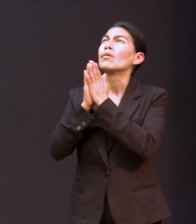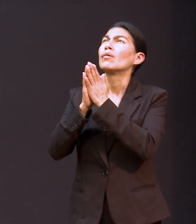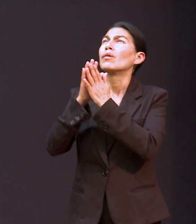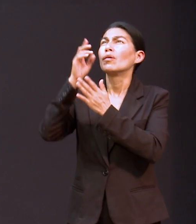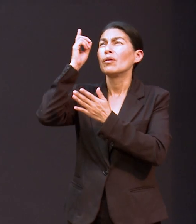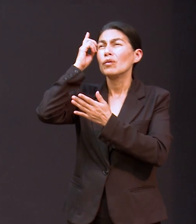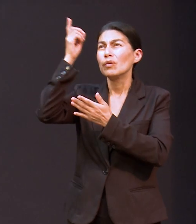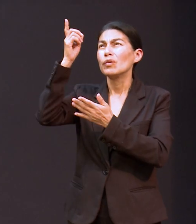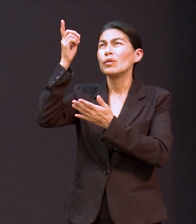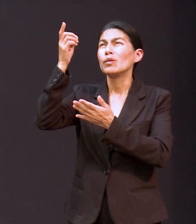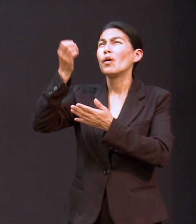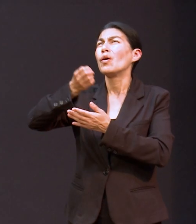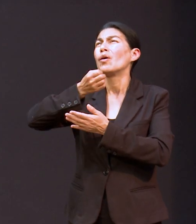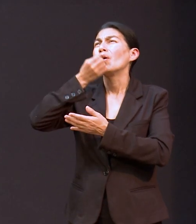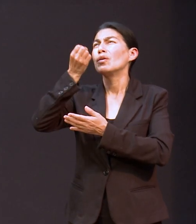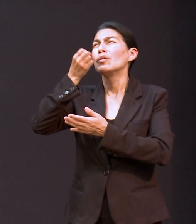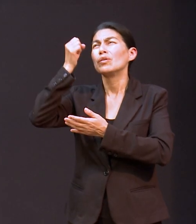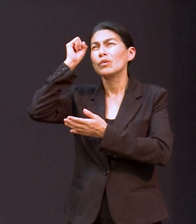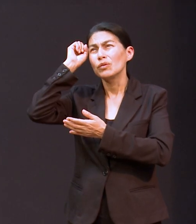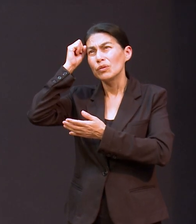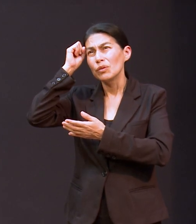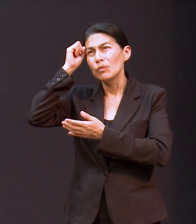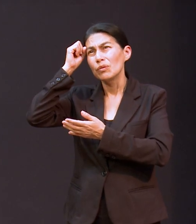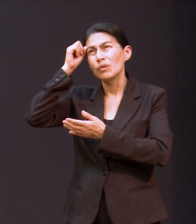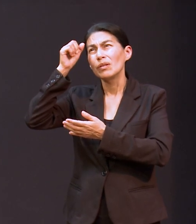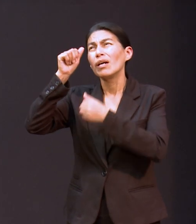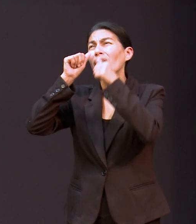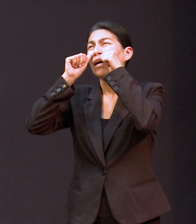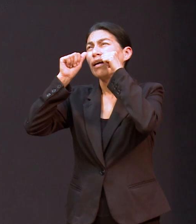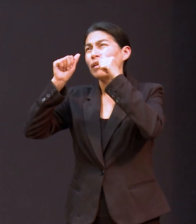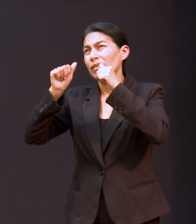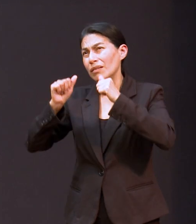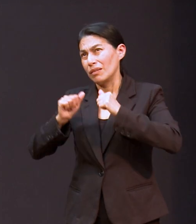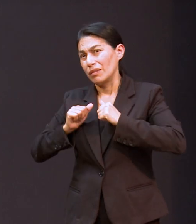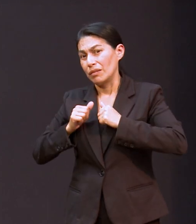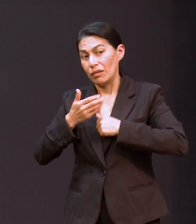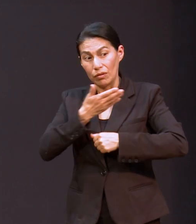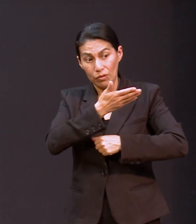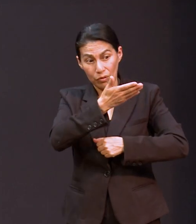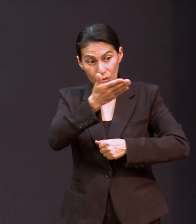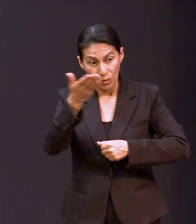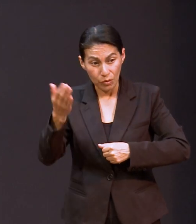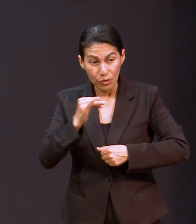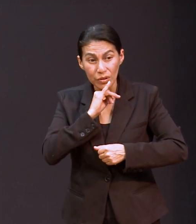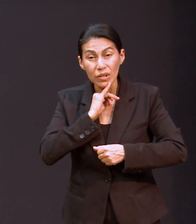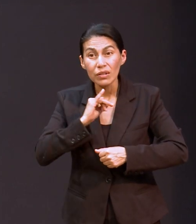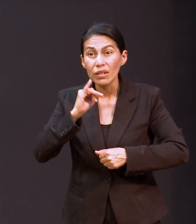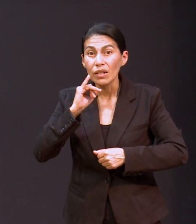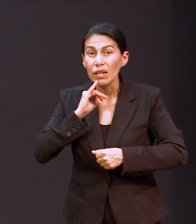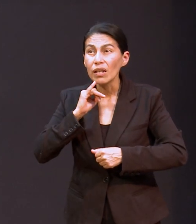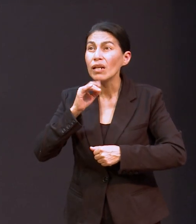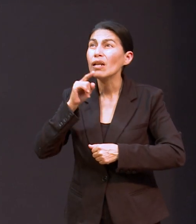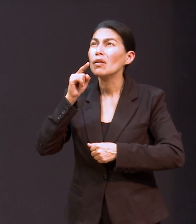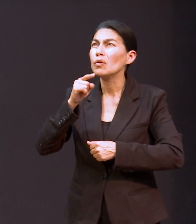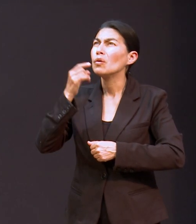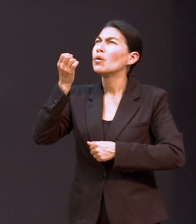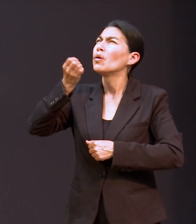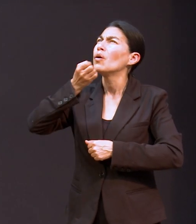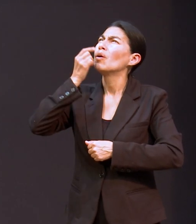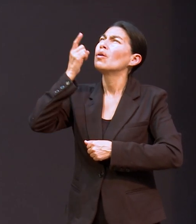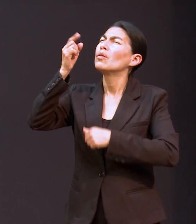siervo y de tu pueblo Israel cuando oren en este lugar también tú lo oirás